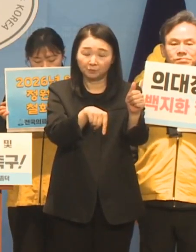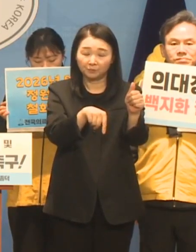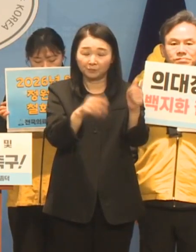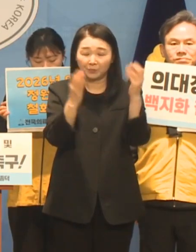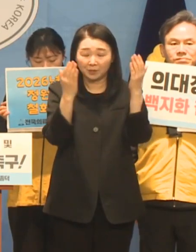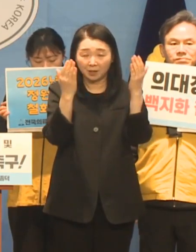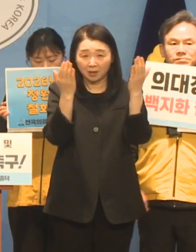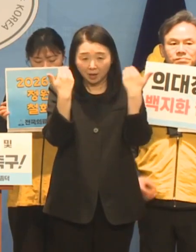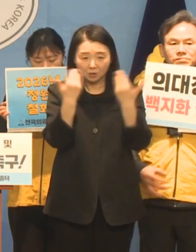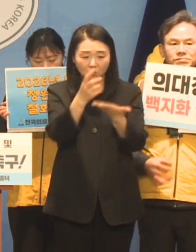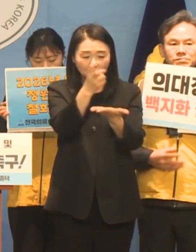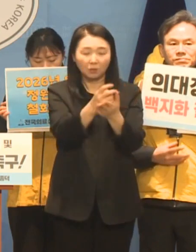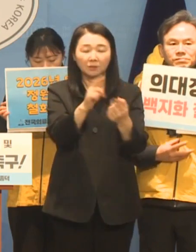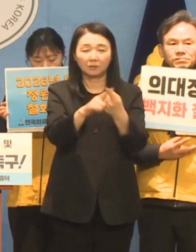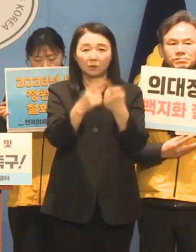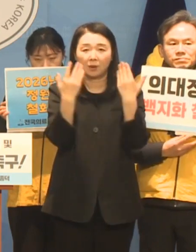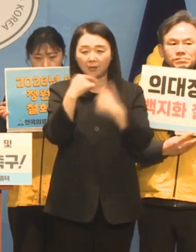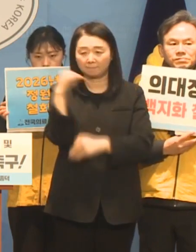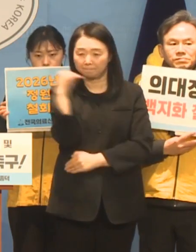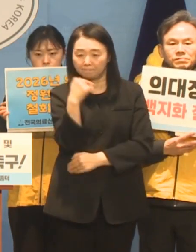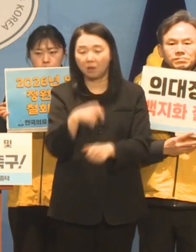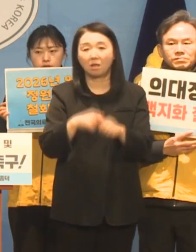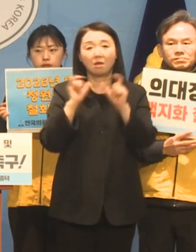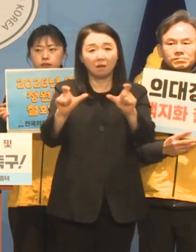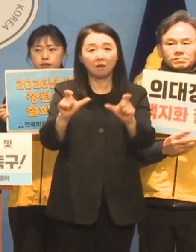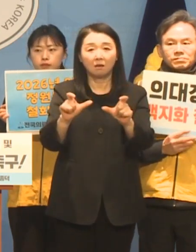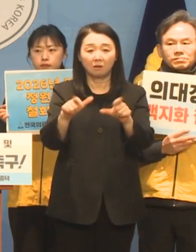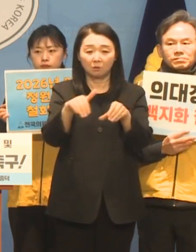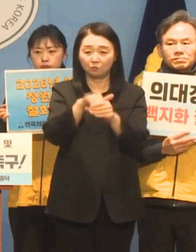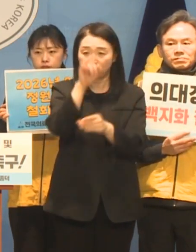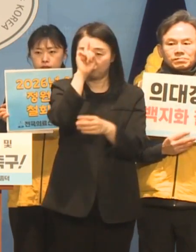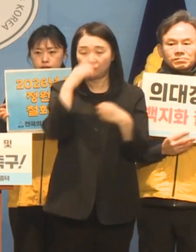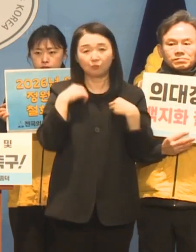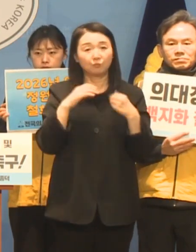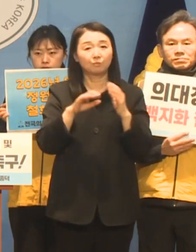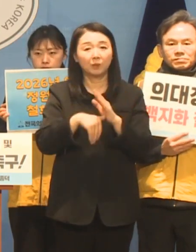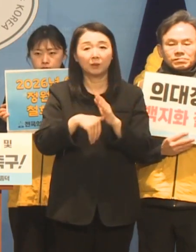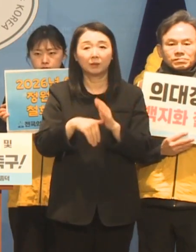따라 학생들 엄정 대처하면 됩니다. 지난 문재인 정부 때도